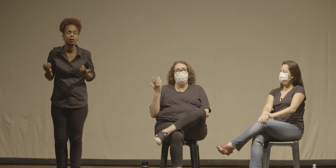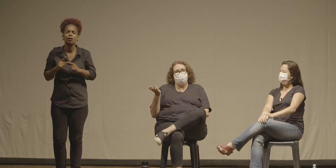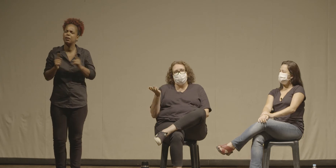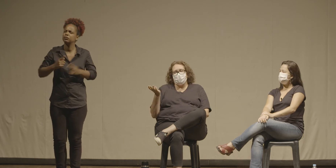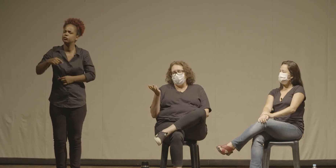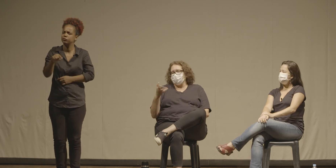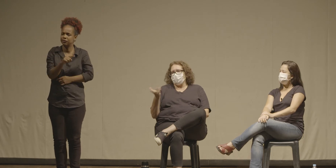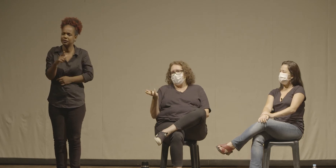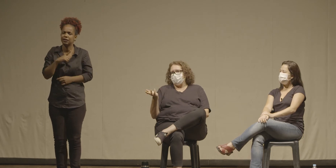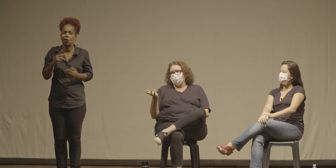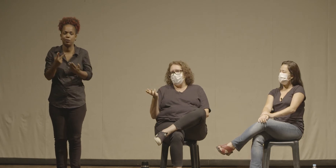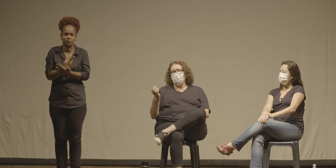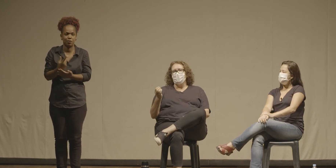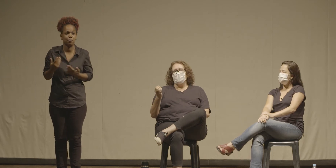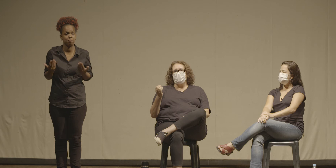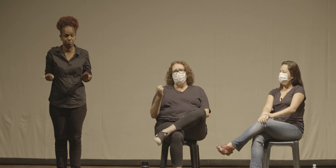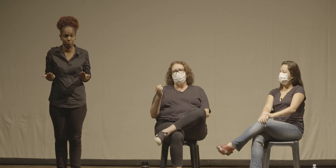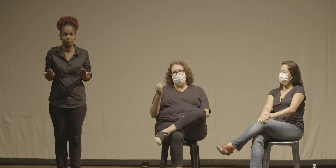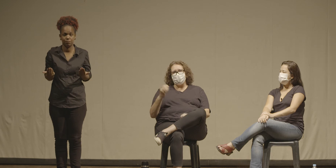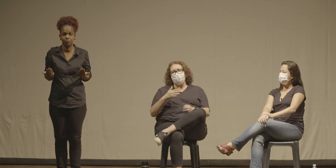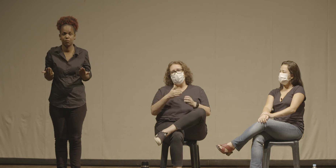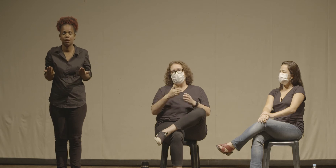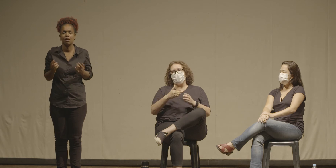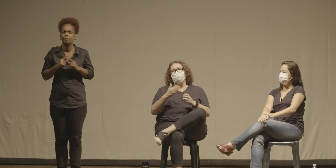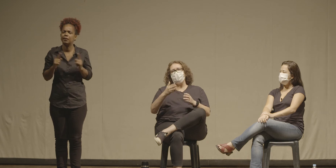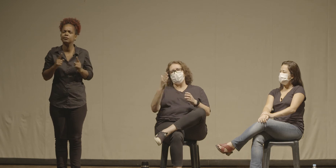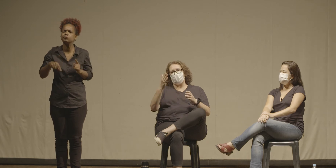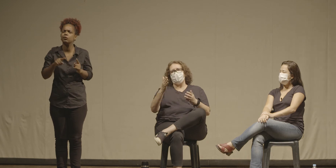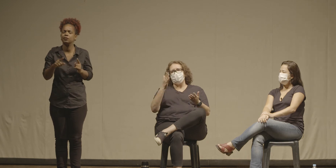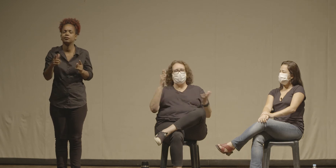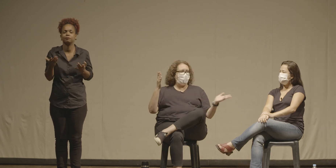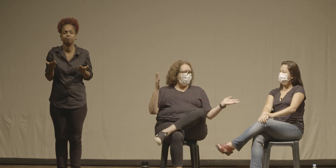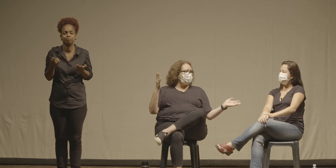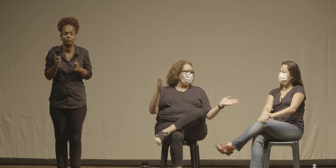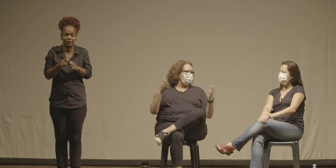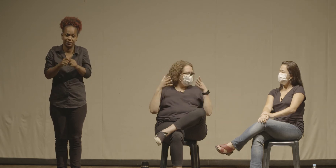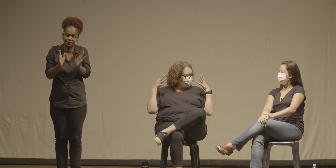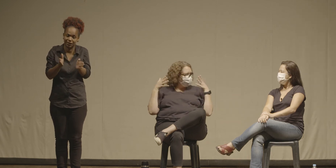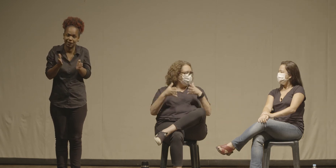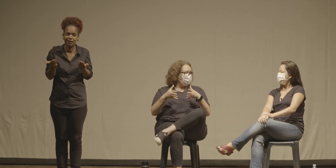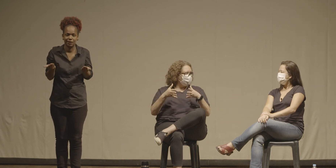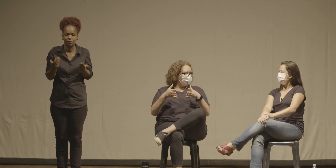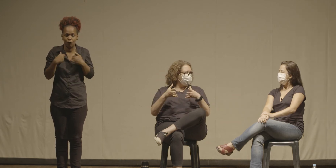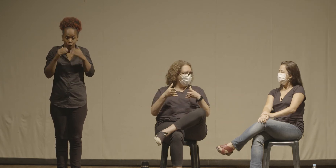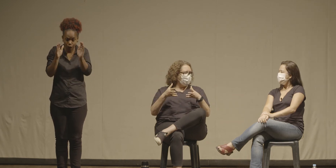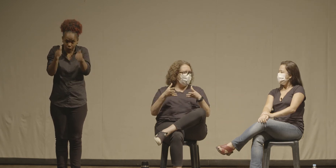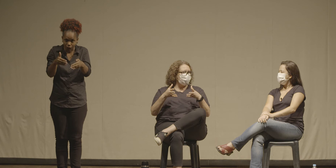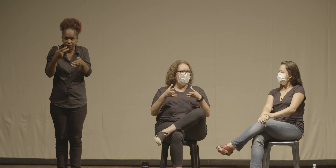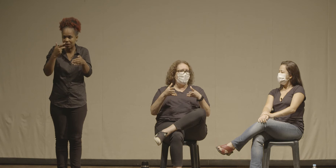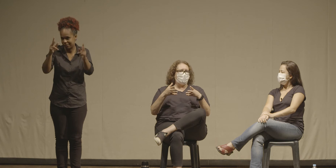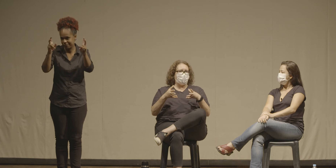Mas aconteceu o que aconteceu, mas a gente também fez o que eu acho que é o que a gente está com foco de